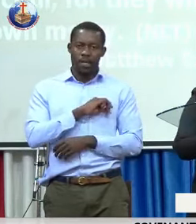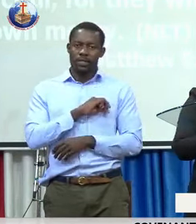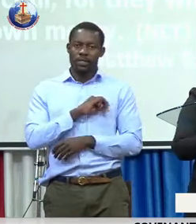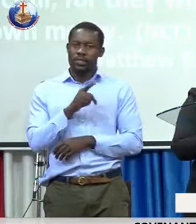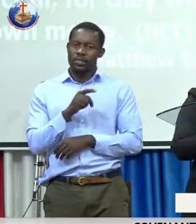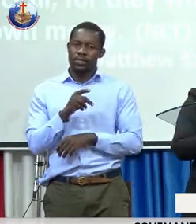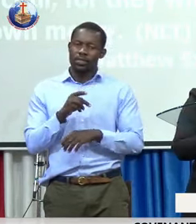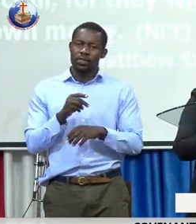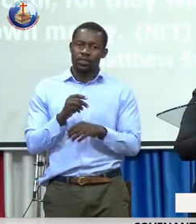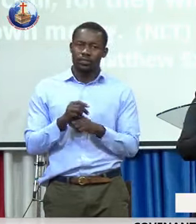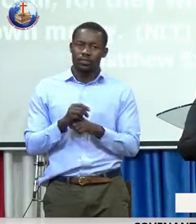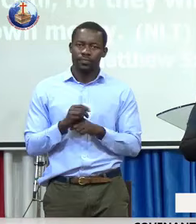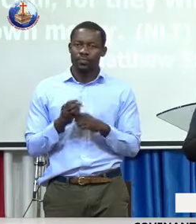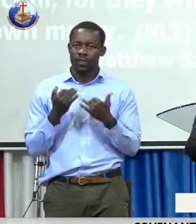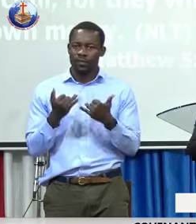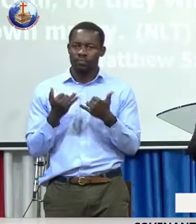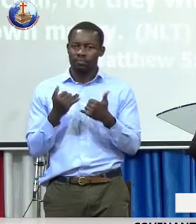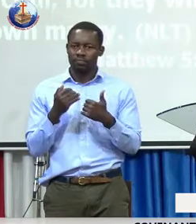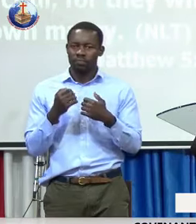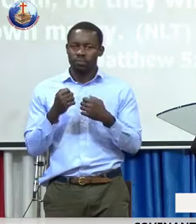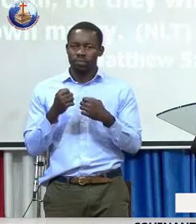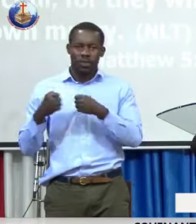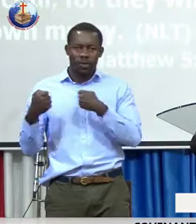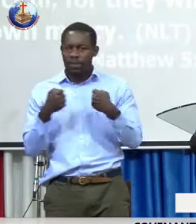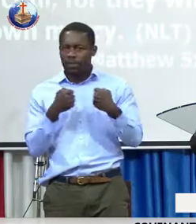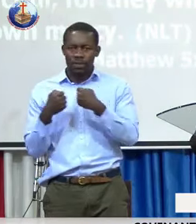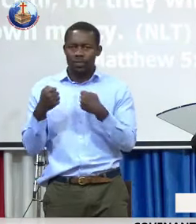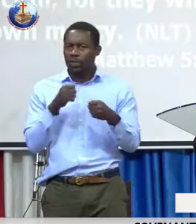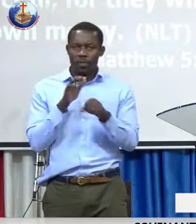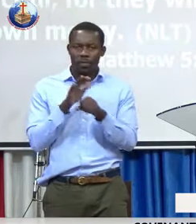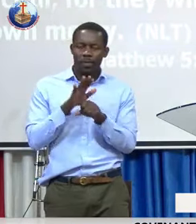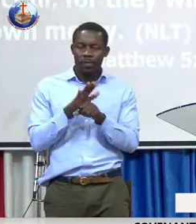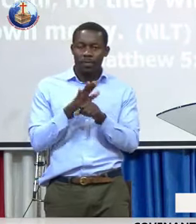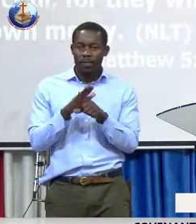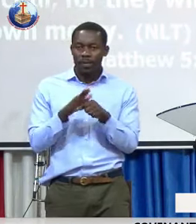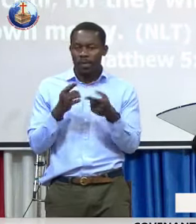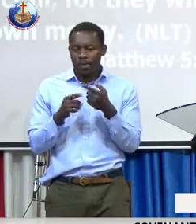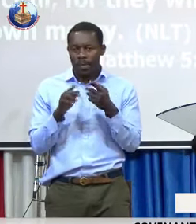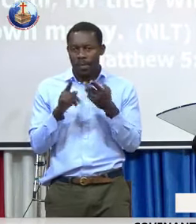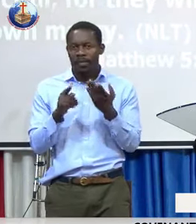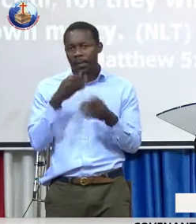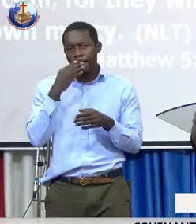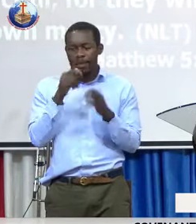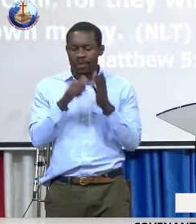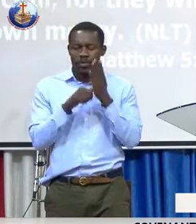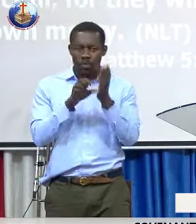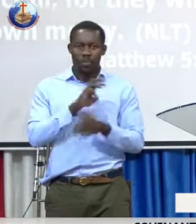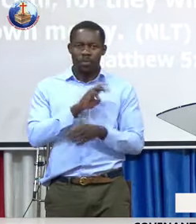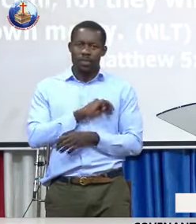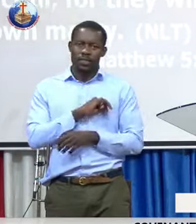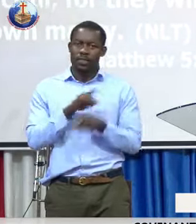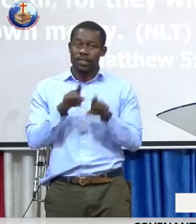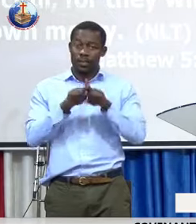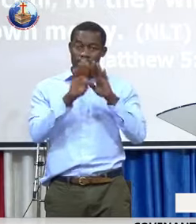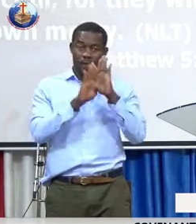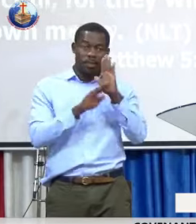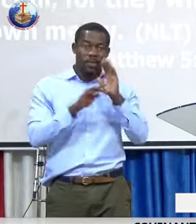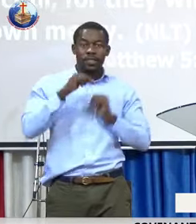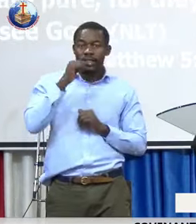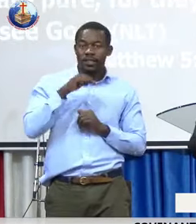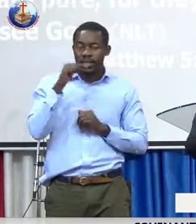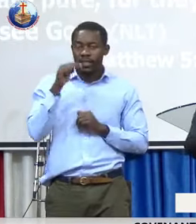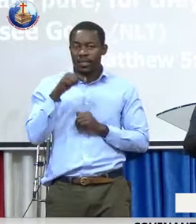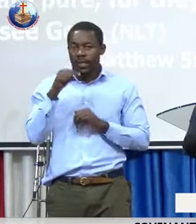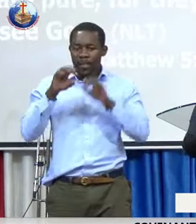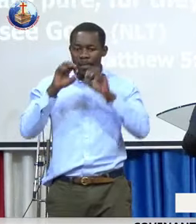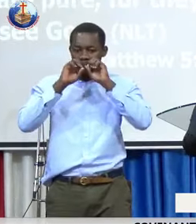kuna mabishano na mashindano, bado tunafaa kuonyesha huruma. The word of the Lord tells us, blessed are the pure in heart. Neno la Bwana linatuambia heri walio na